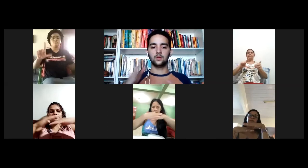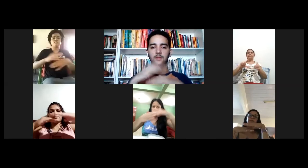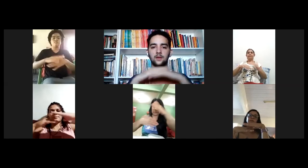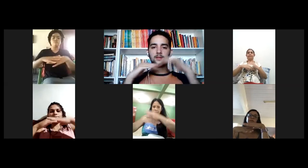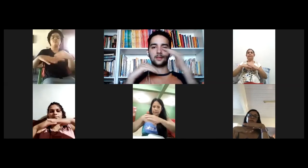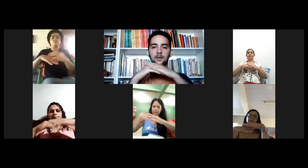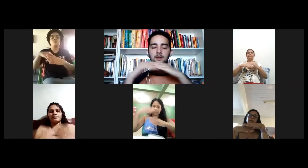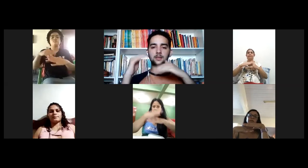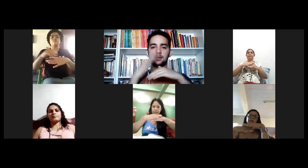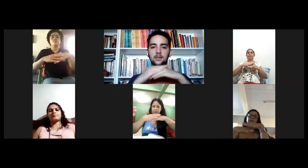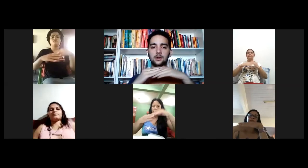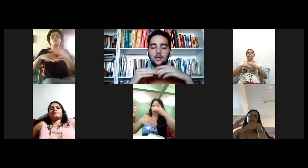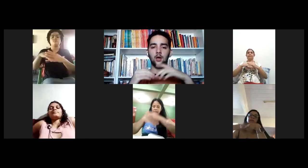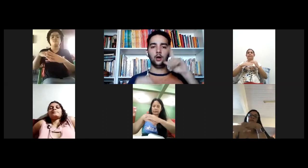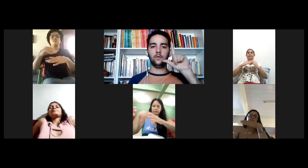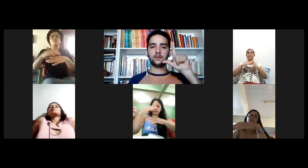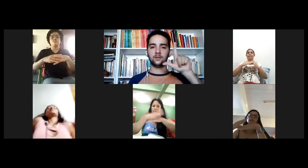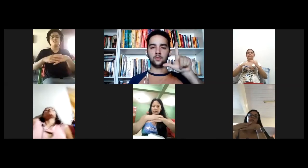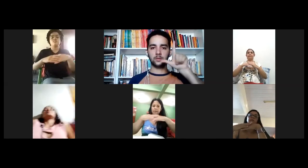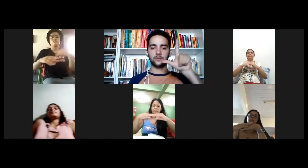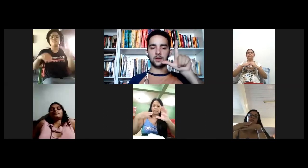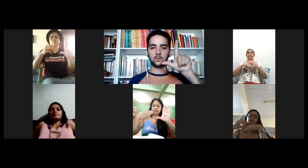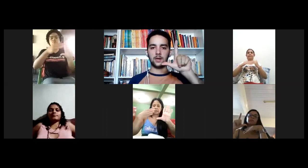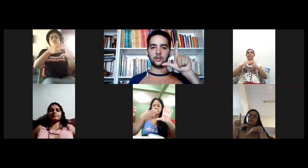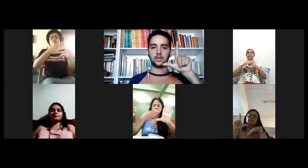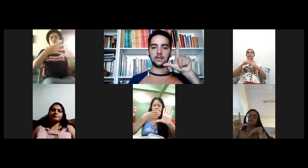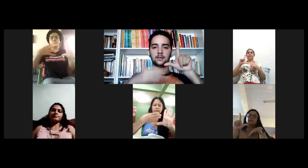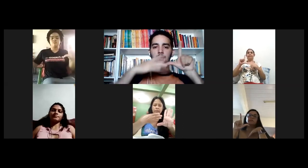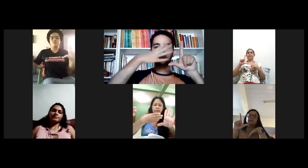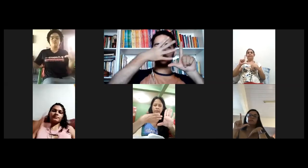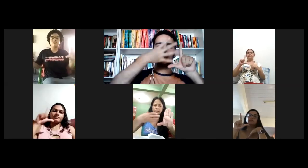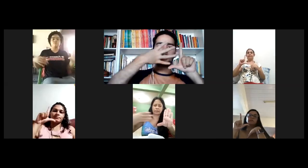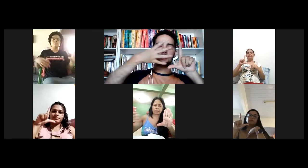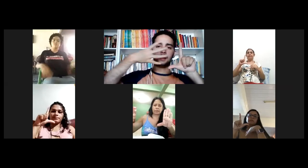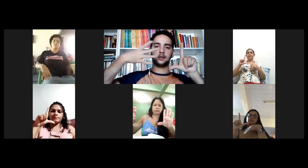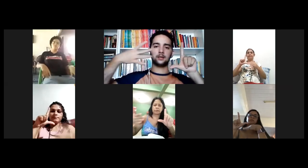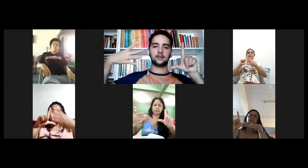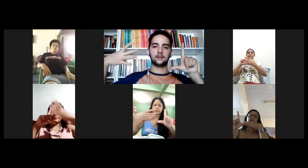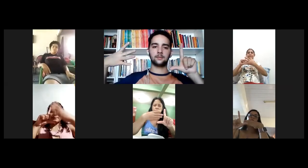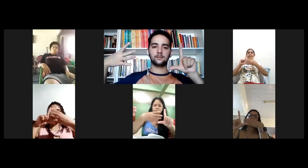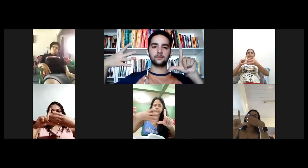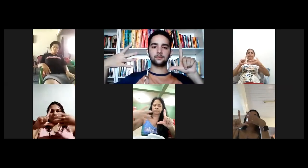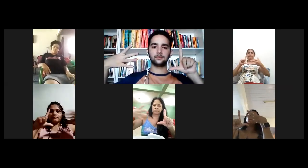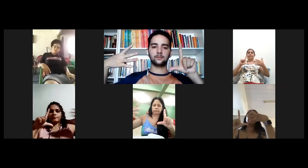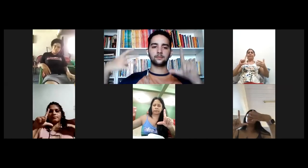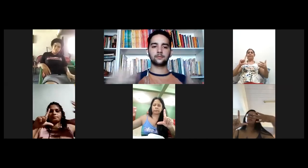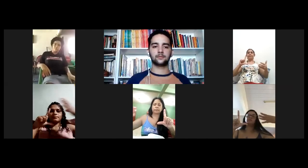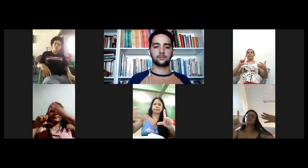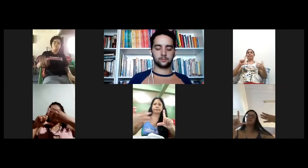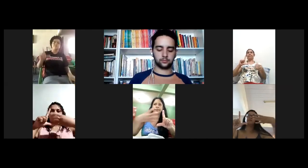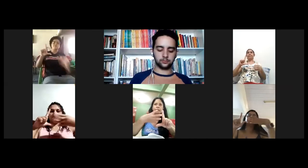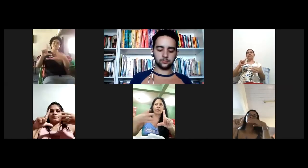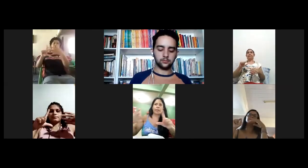Isso. Ou você faz as camadas assim, ou você faz o L de lasanha e diz que tem camada.